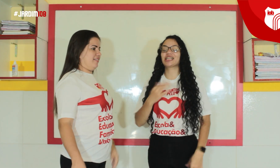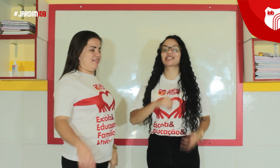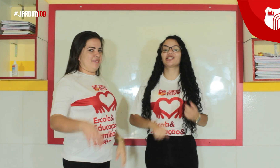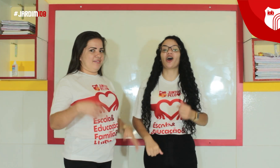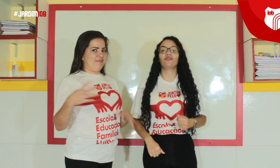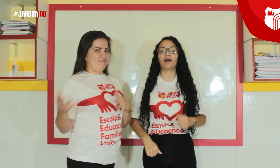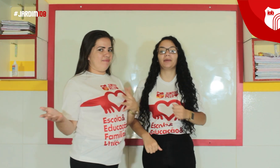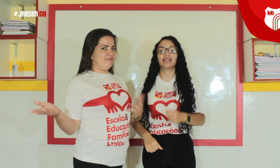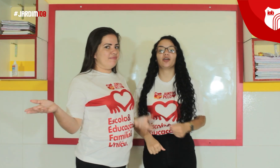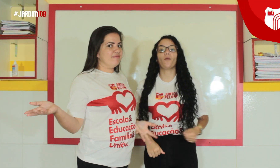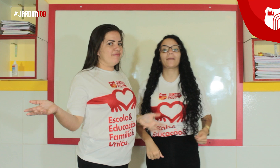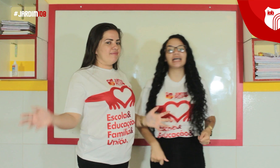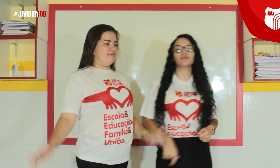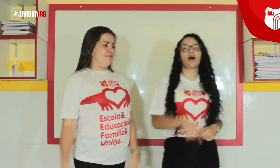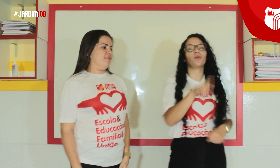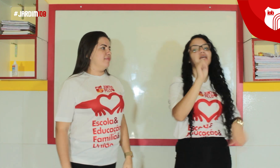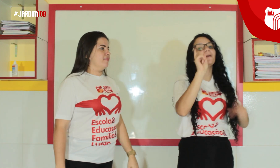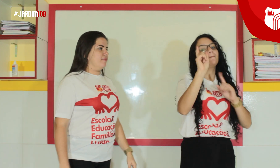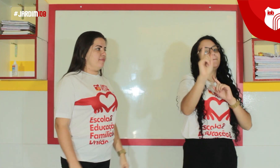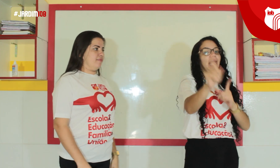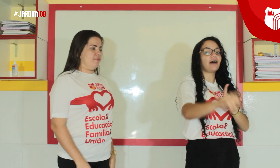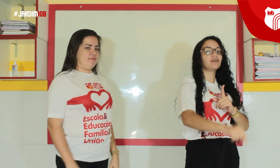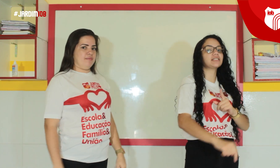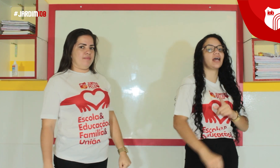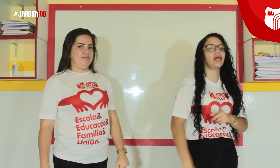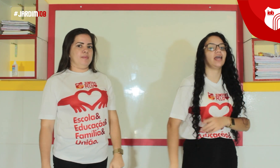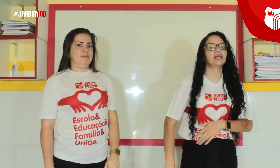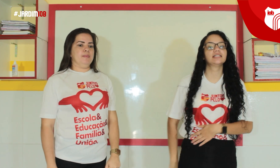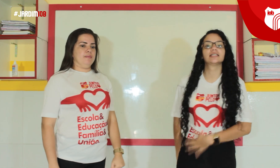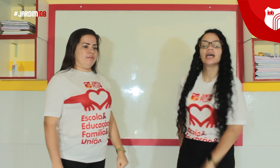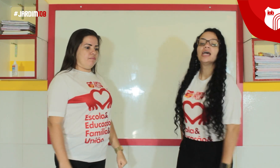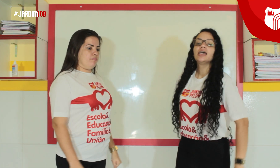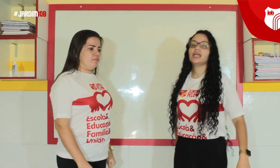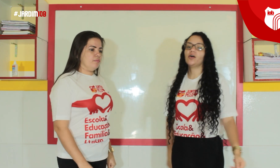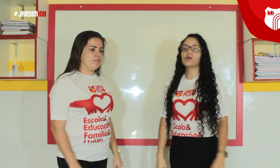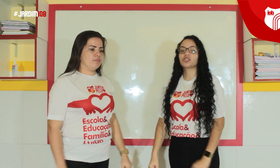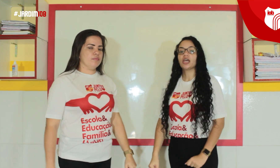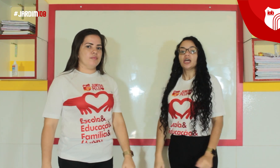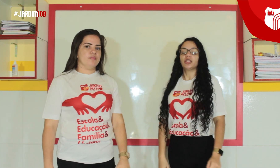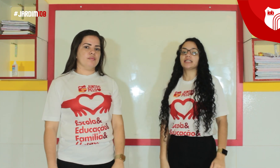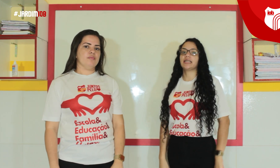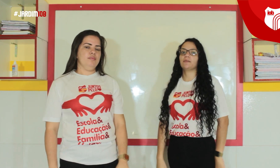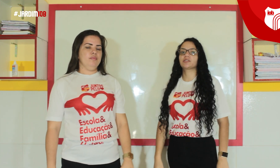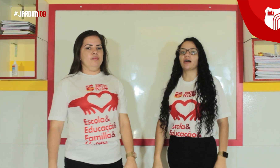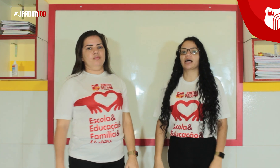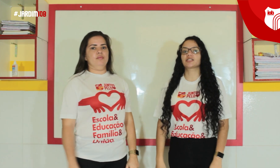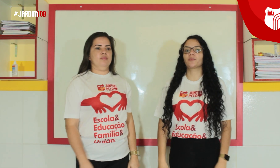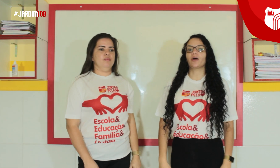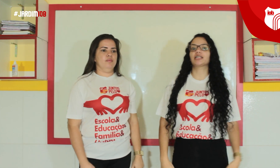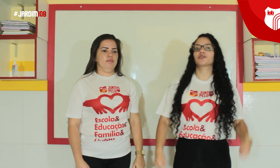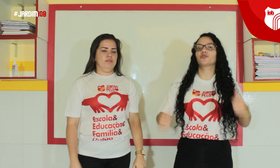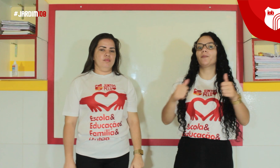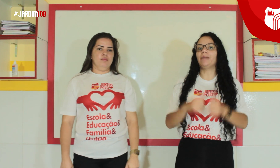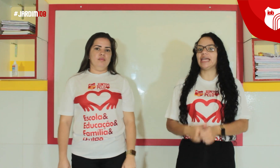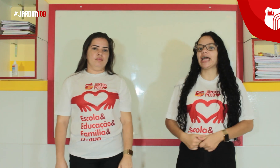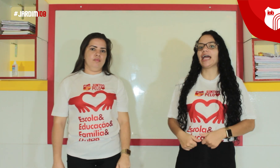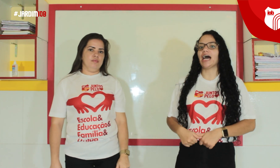Dias novamente com mais uma aulinha para vocês. E hoje nós iremos falar sobre um assunto bem legal